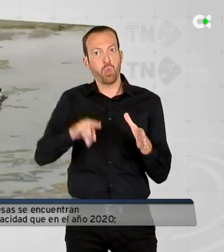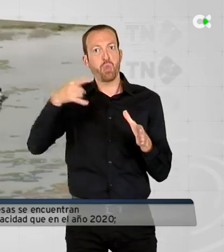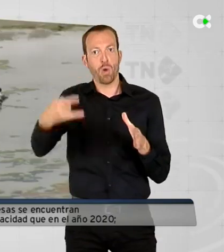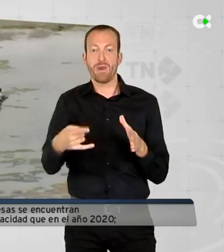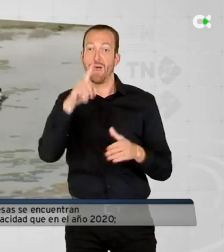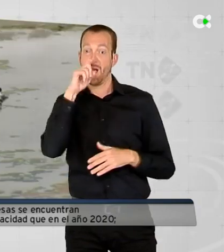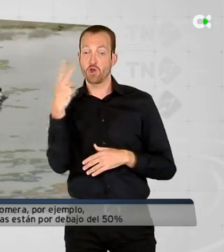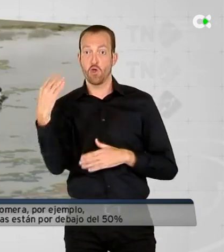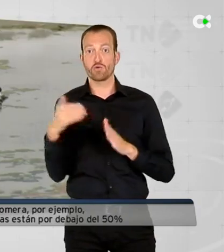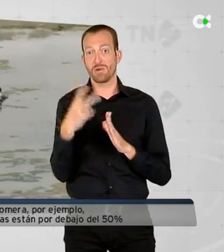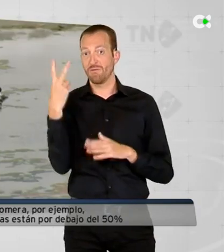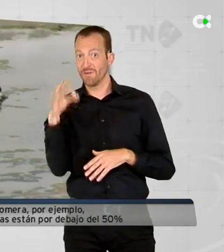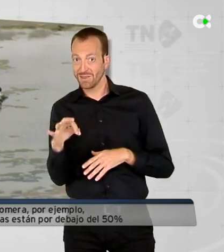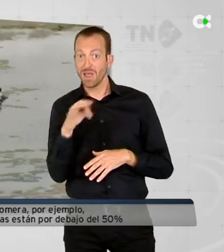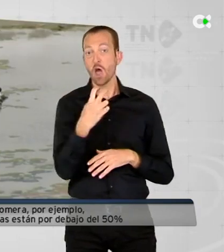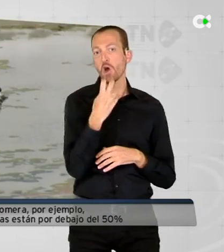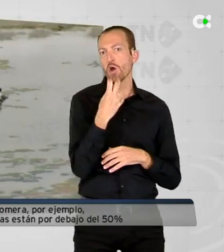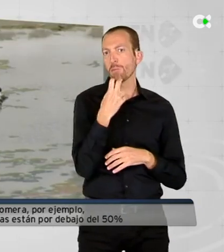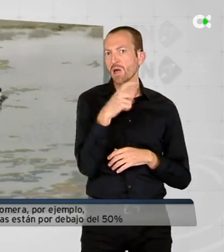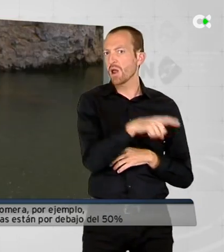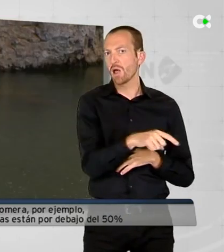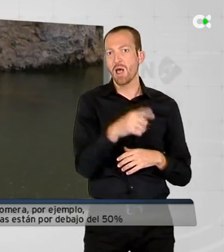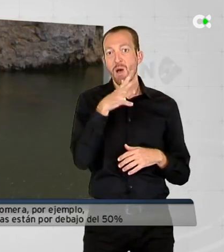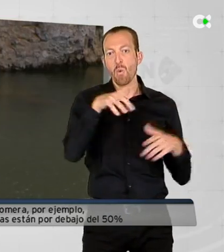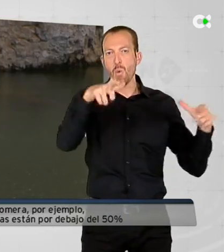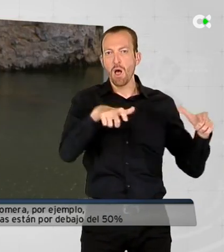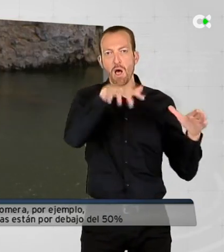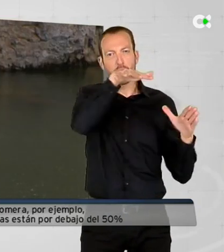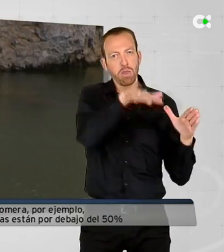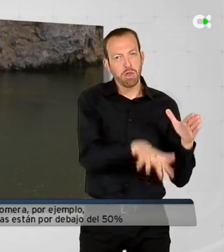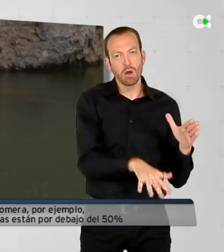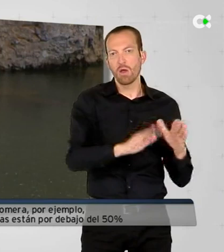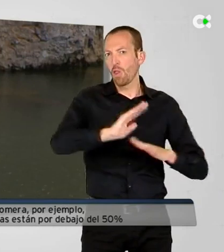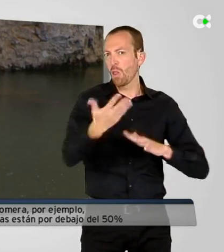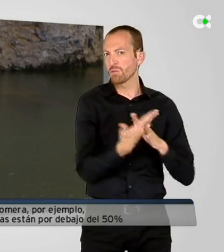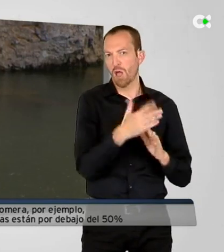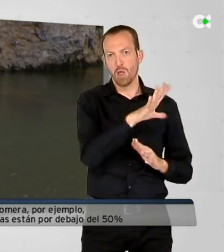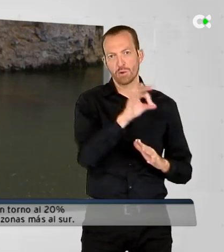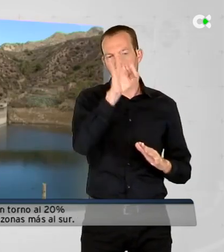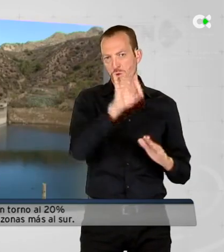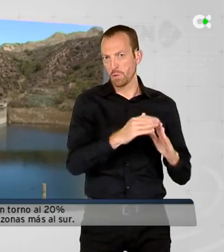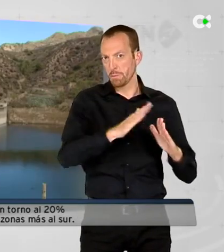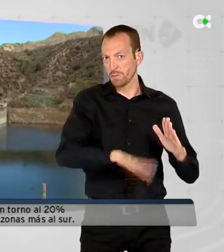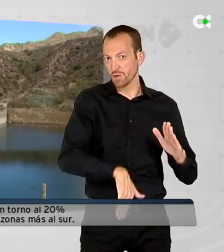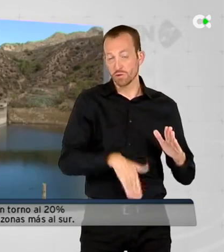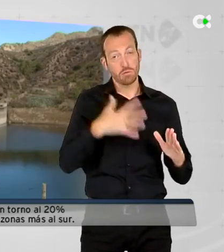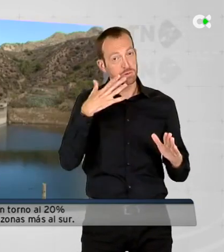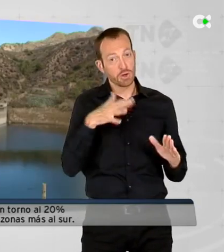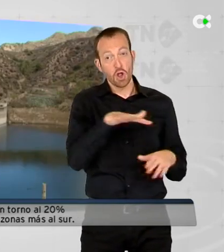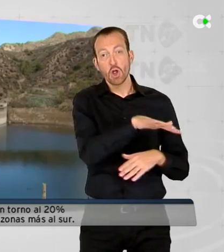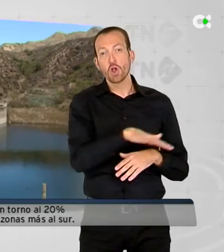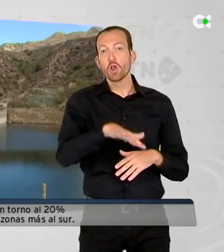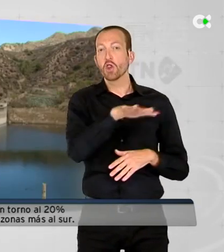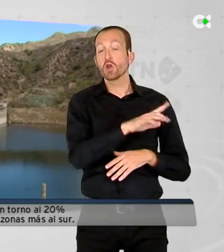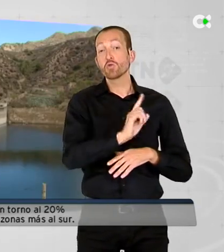que en el año 2020. En La Gomera, por ejemplo, las grandes presas están por debajo del 50% y en torno al 20% en las